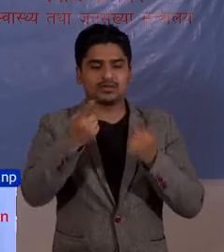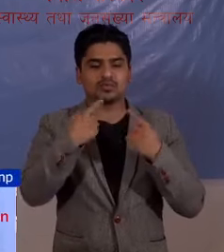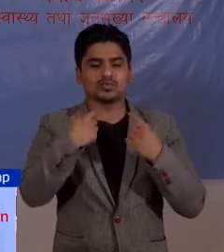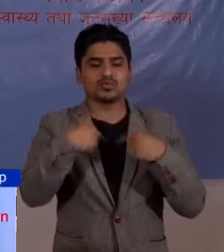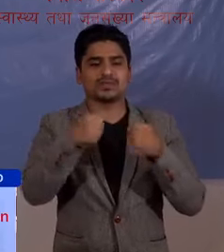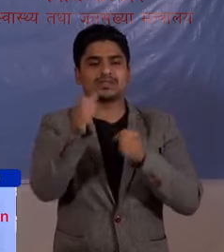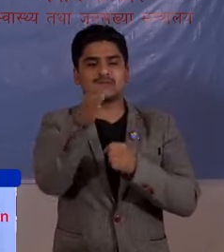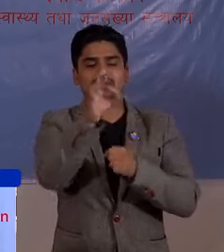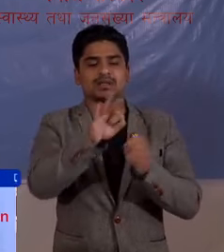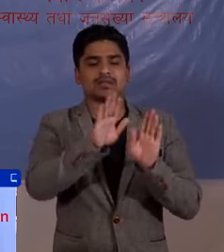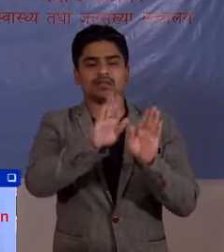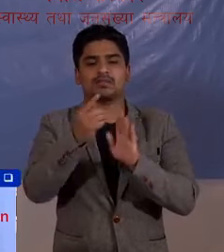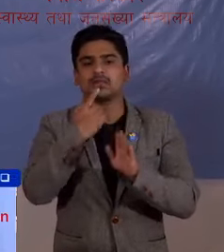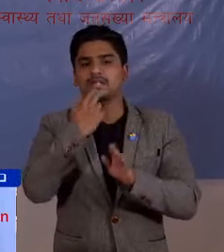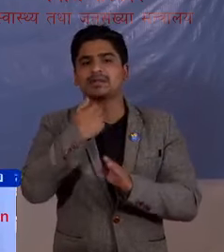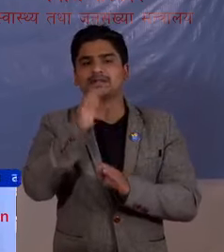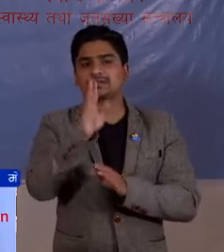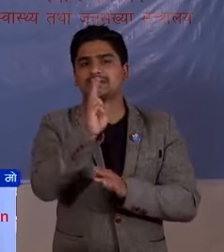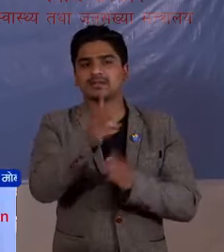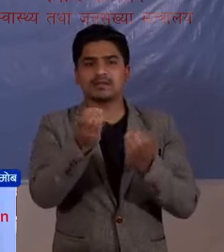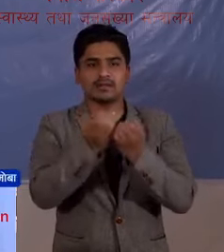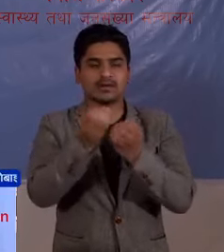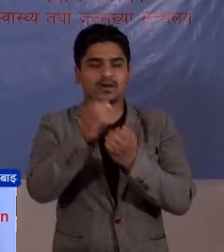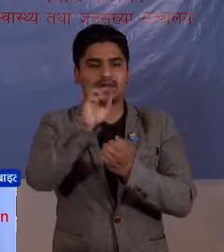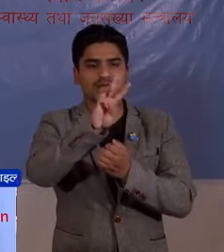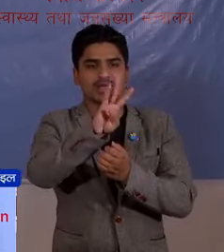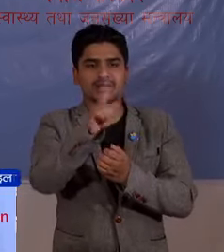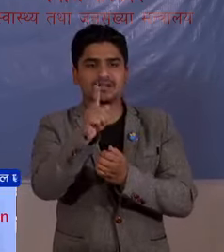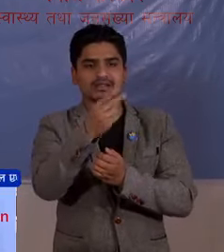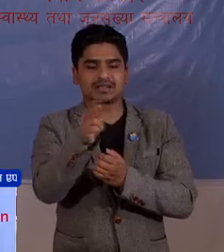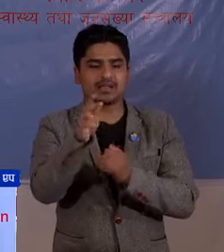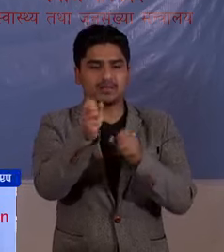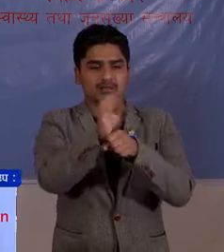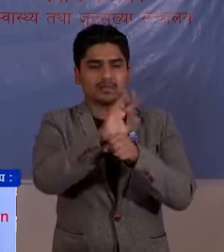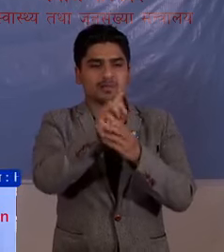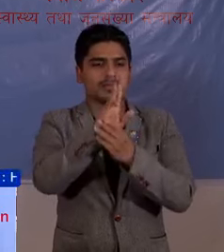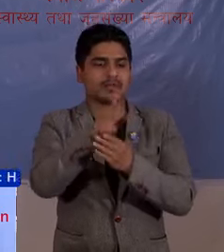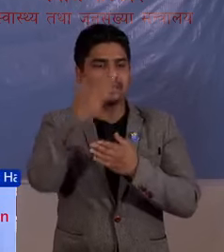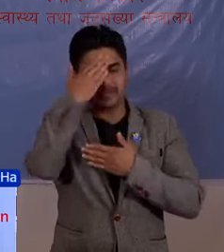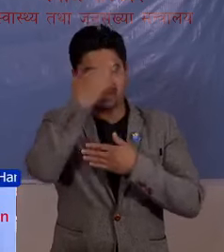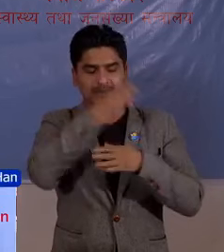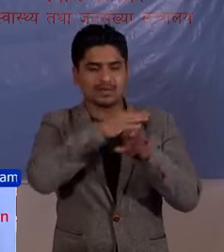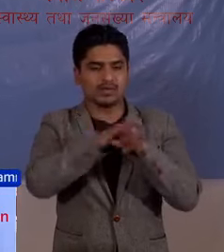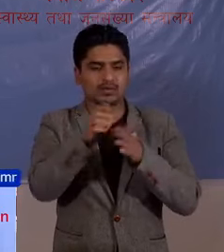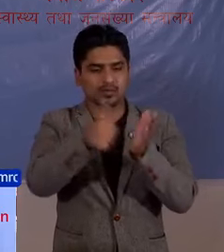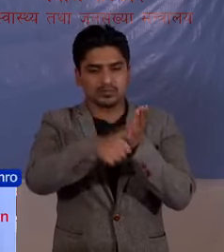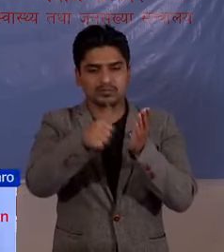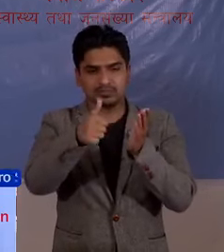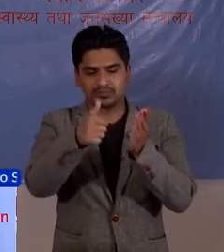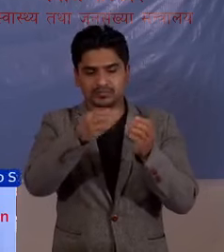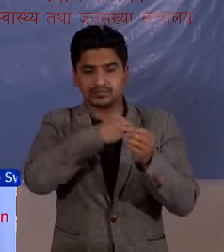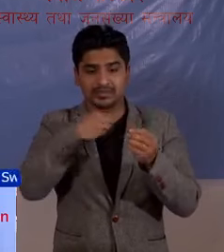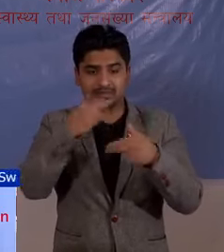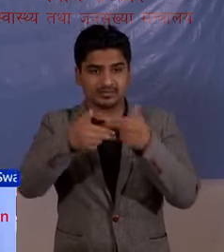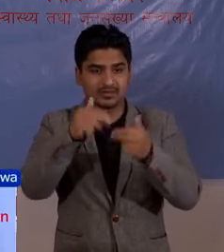आभार प्रकट गर्न चाहन्छ। त्यस्तै अहिले 31 जना कोभिड 19 का बिरामीको उपचार गरिरहनु भएको